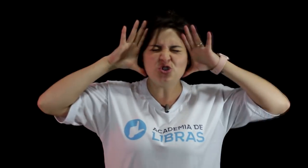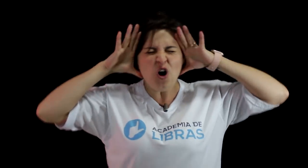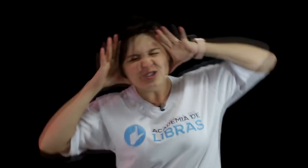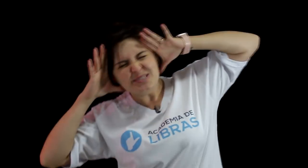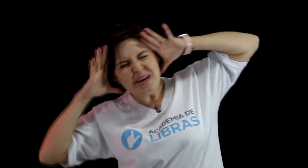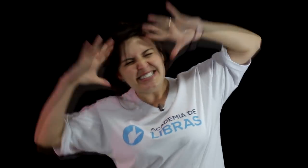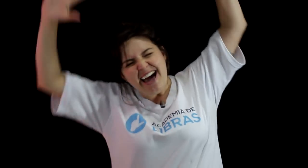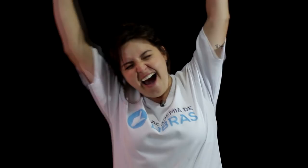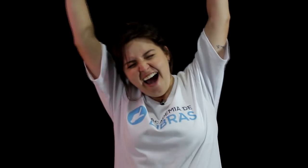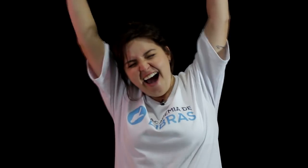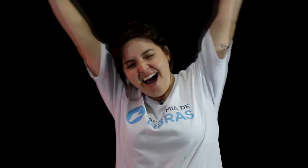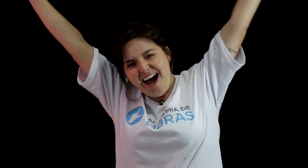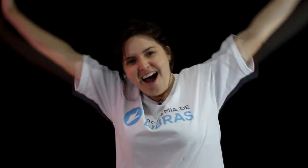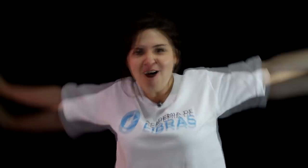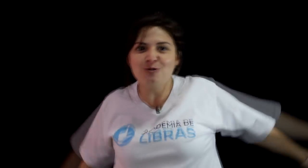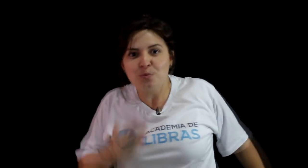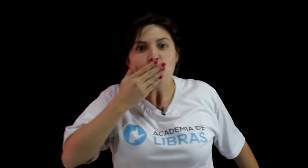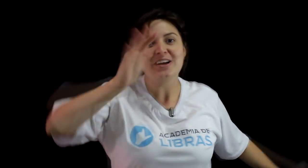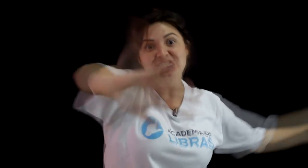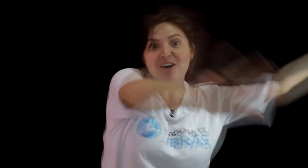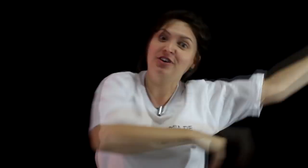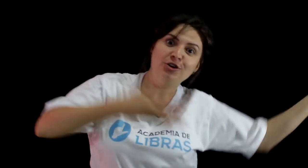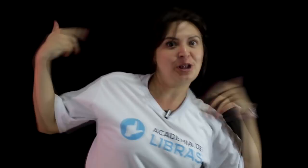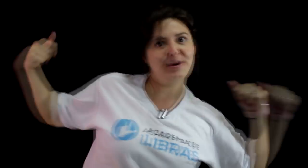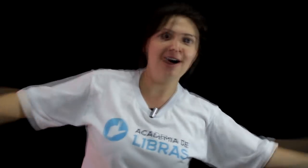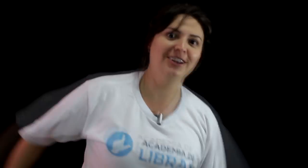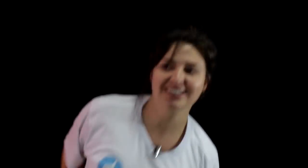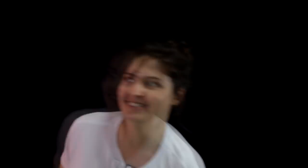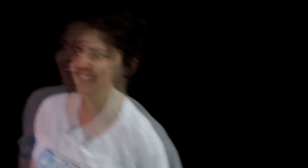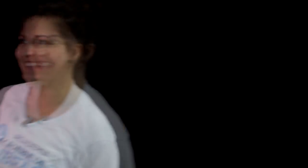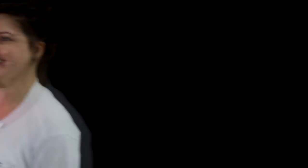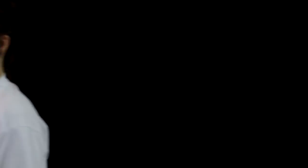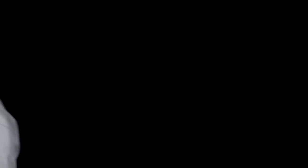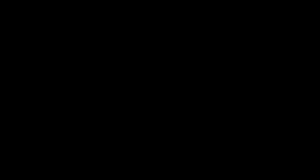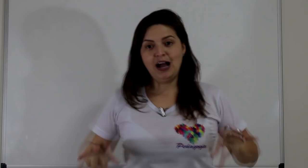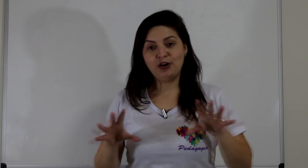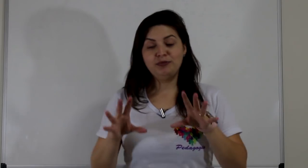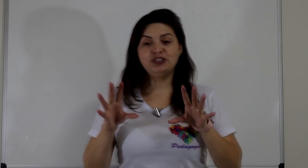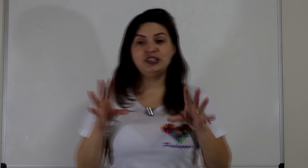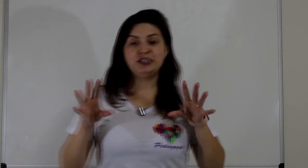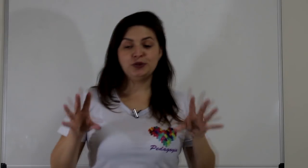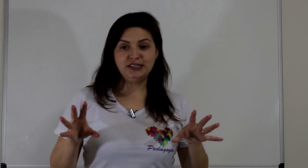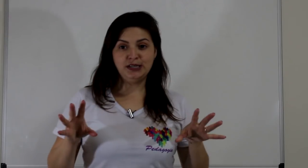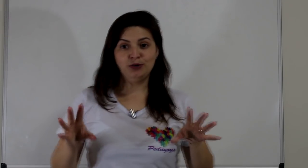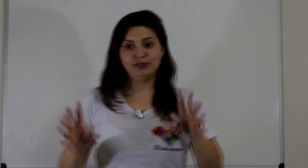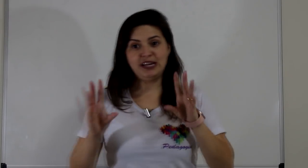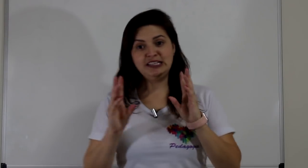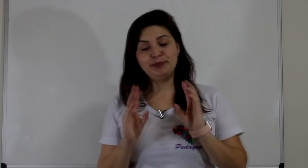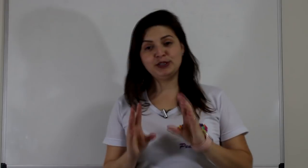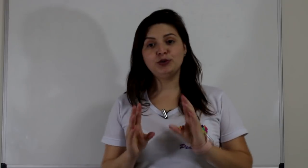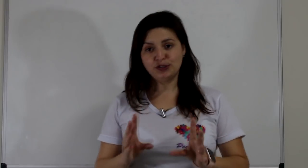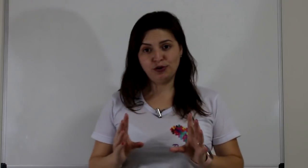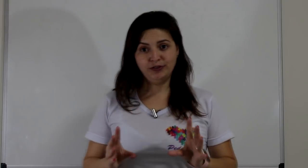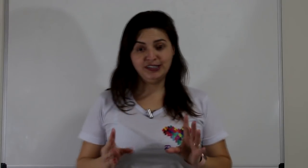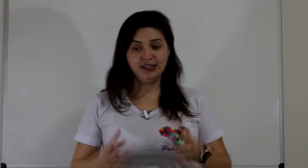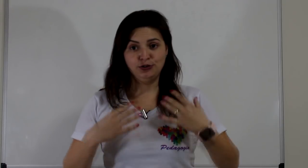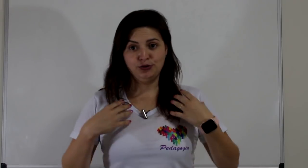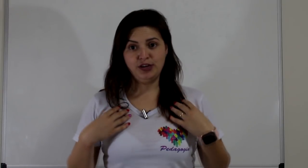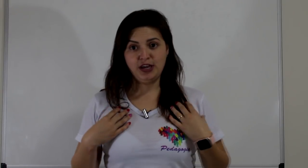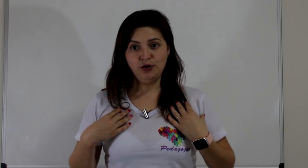desconto especial. Tchau, vamos voltar para a aula. Agora imagina a situação, 3 pessoas conversando, eu